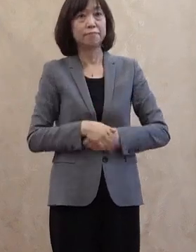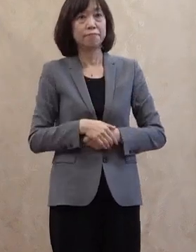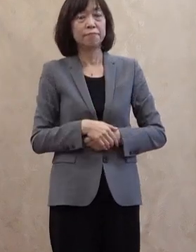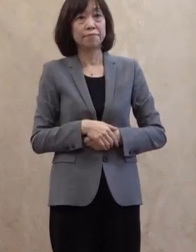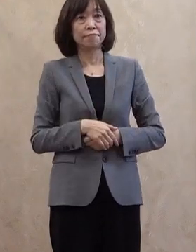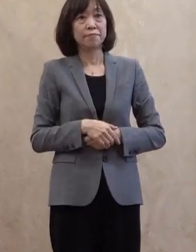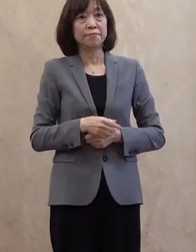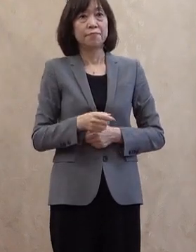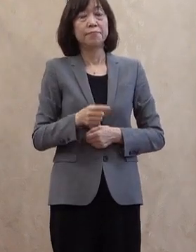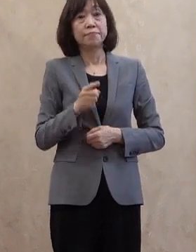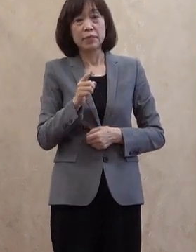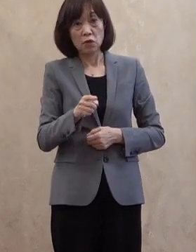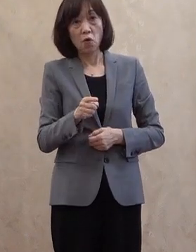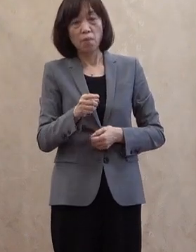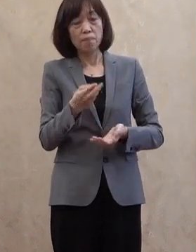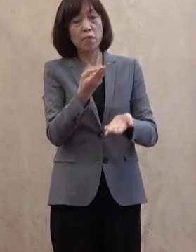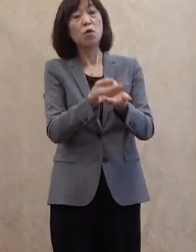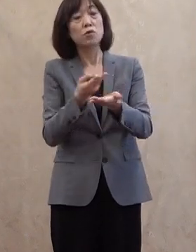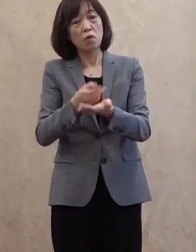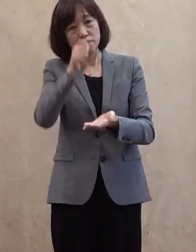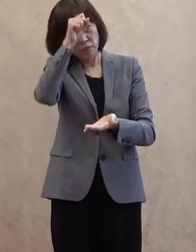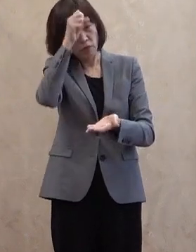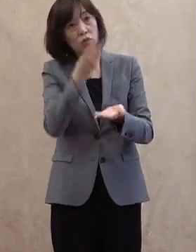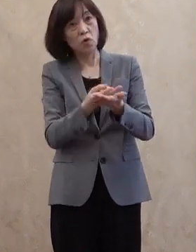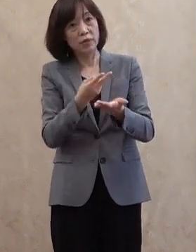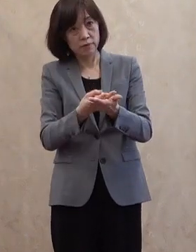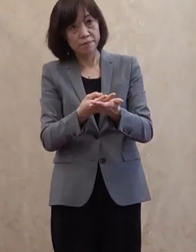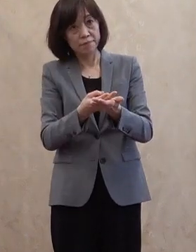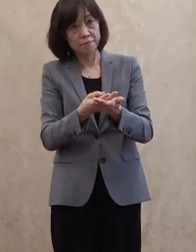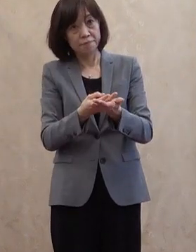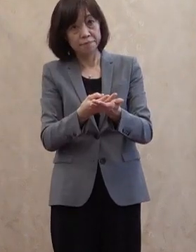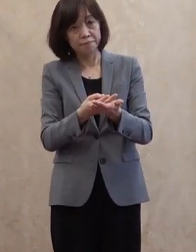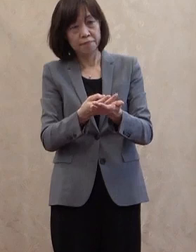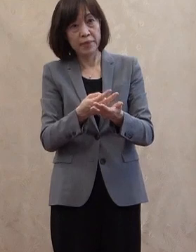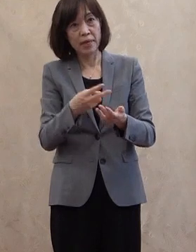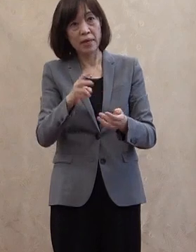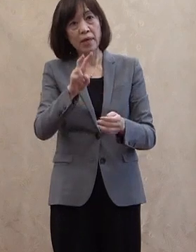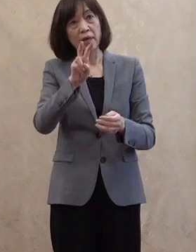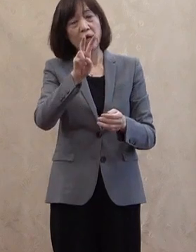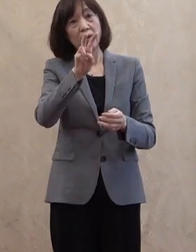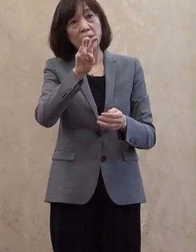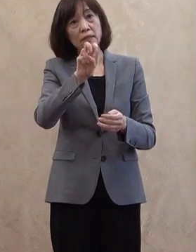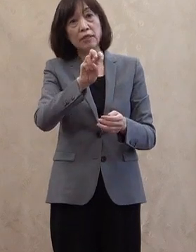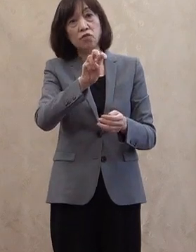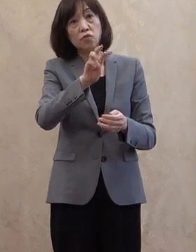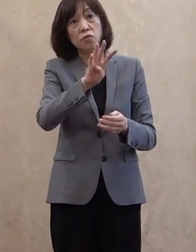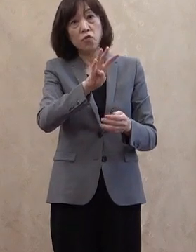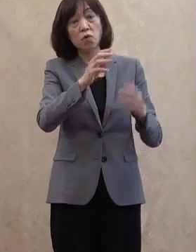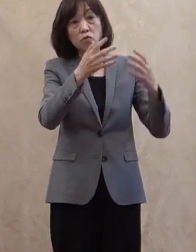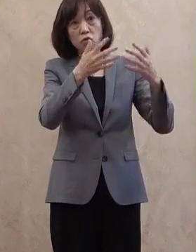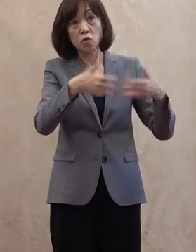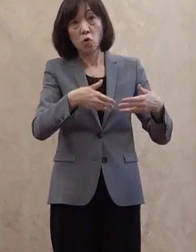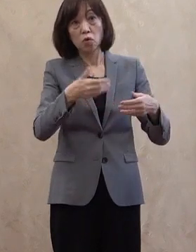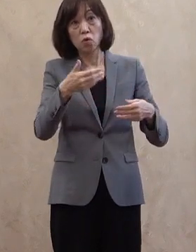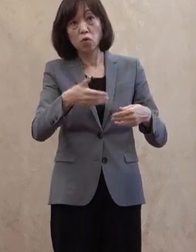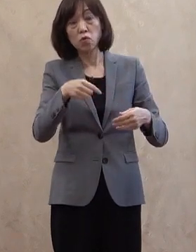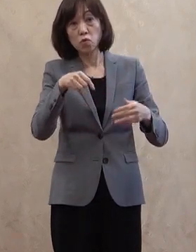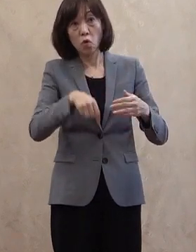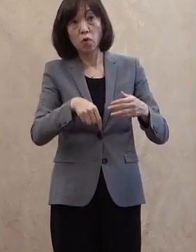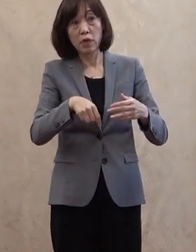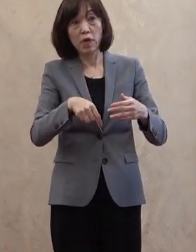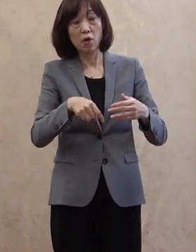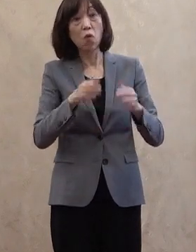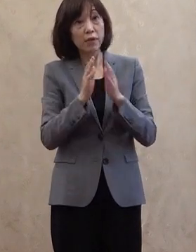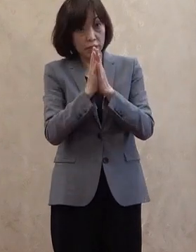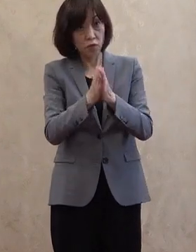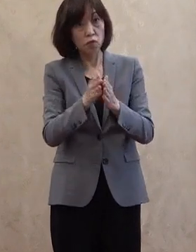病床確保の件なんですけれども、24条の9項の方でお願いしていると思うんですけれども、これで一定確保